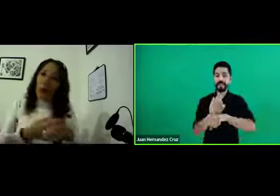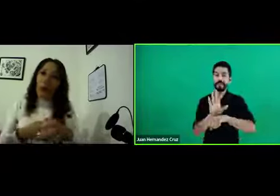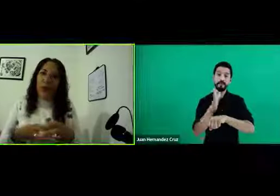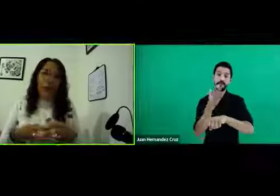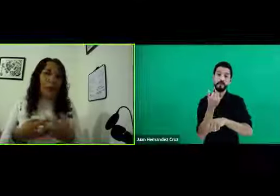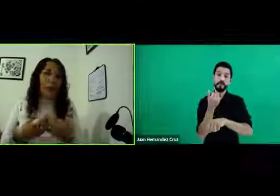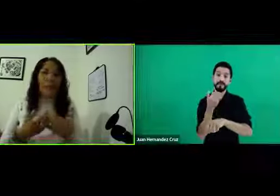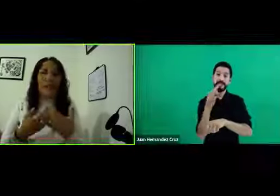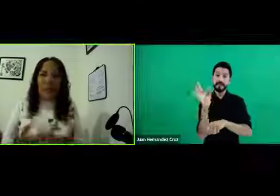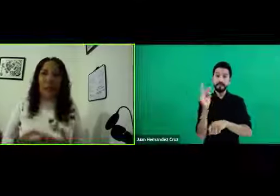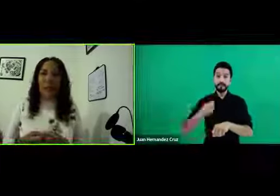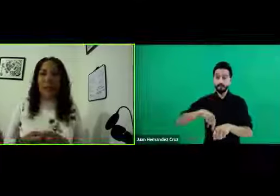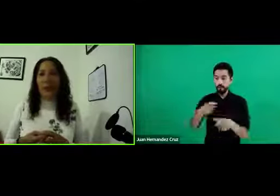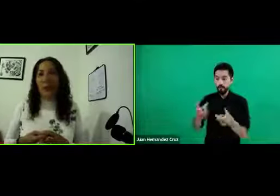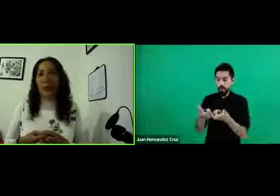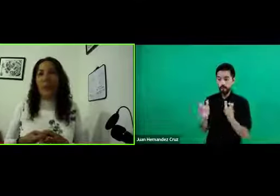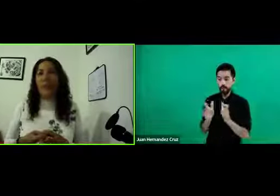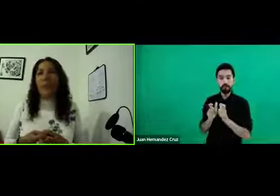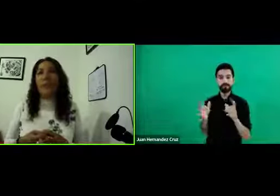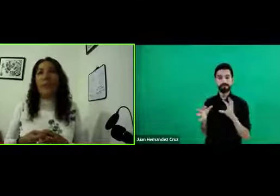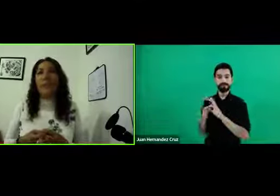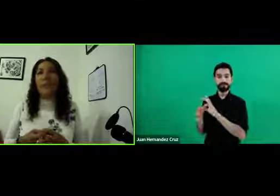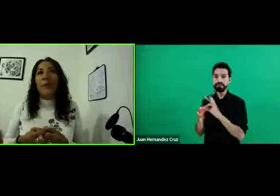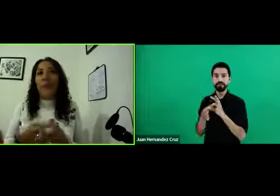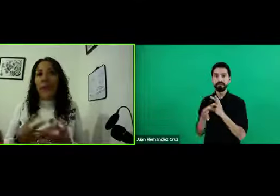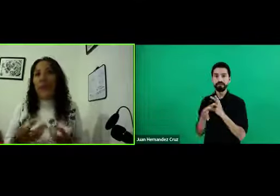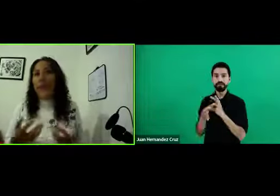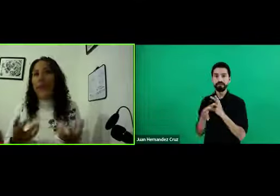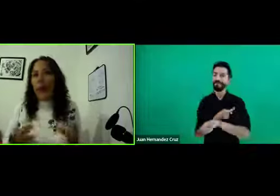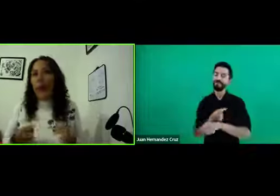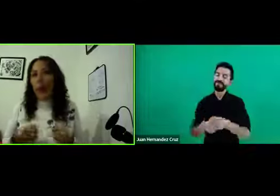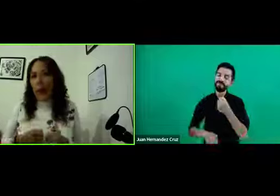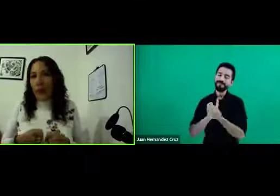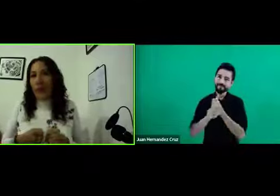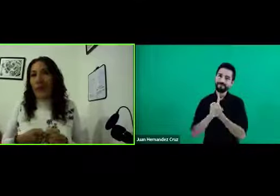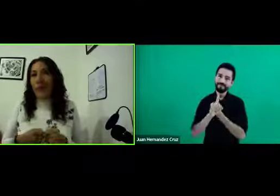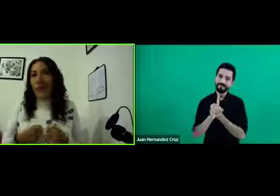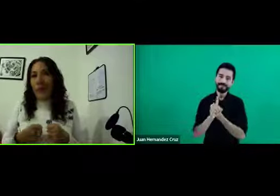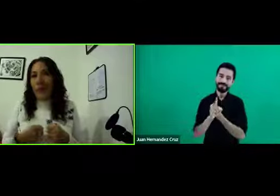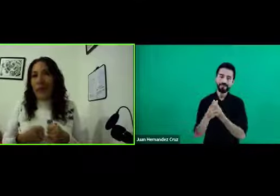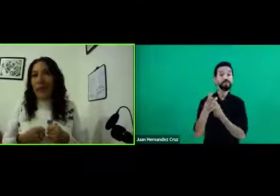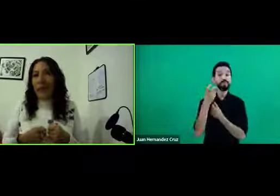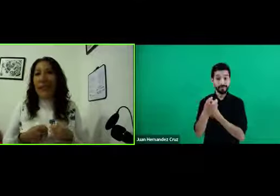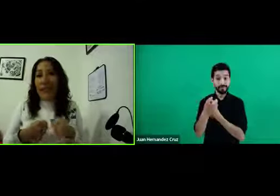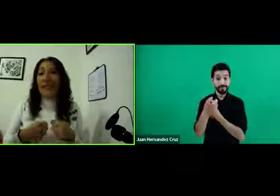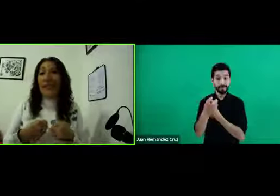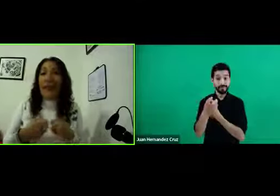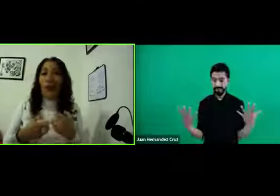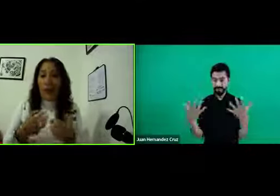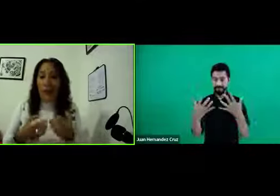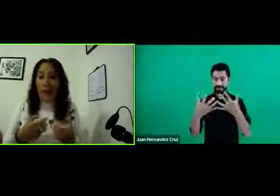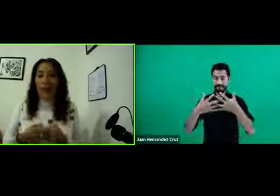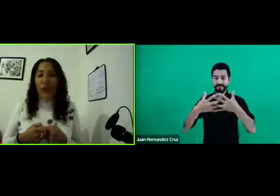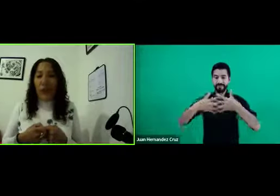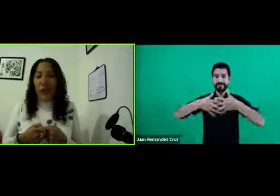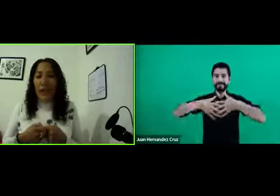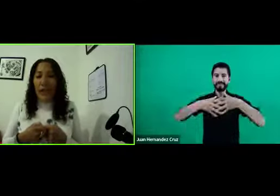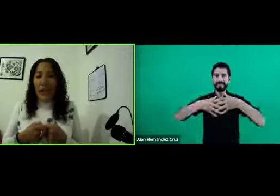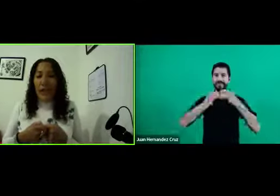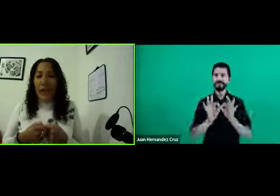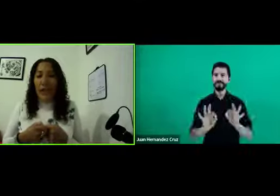hacemos grupo, entonces estamos en serios problemas. Parte de esta cohesión importante es la